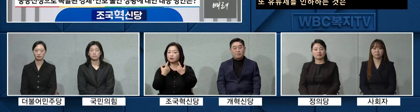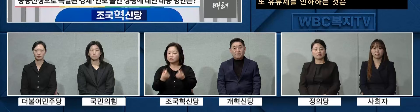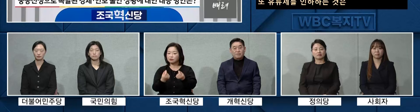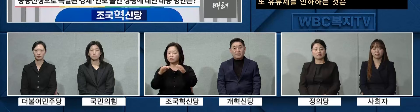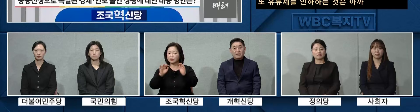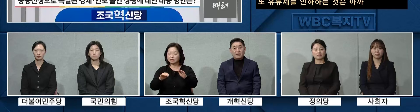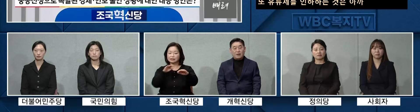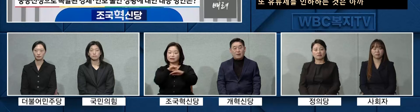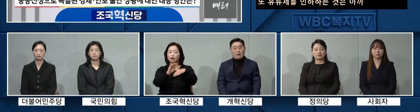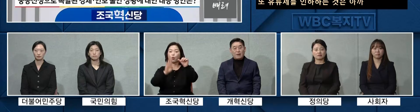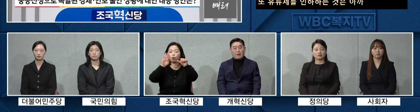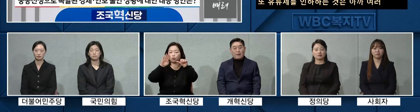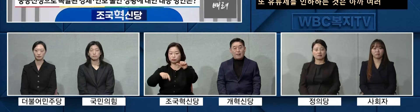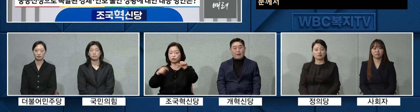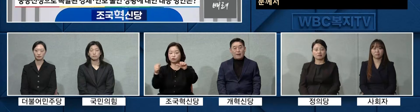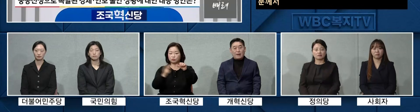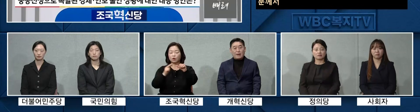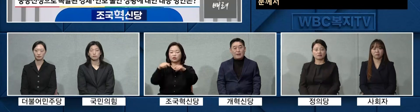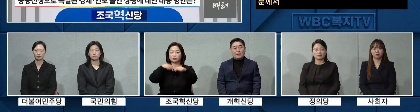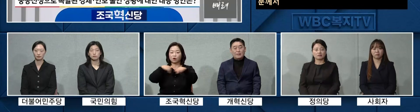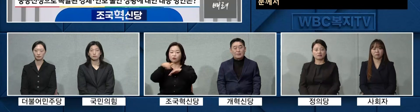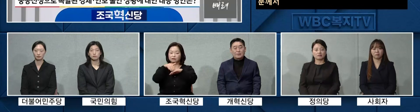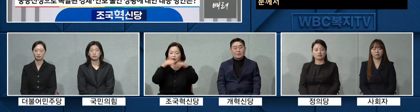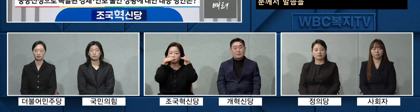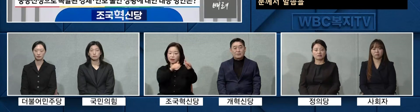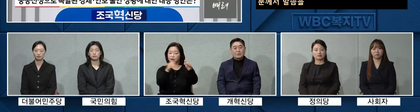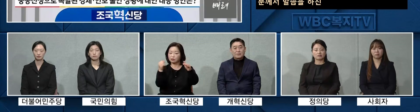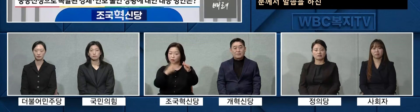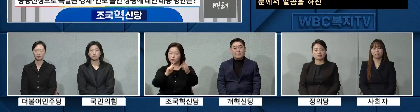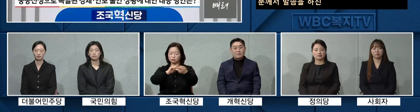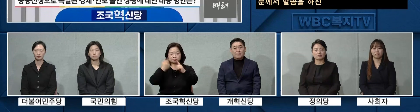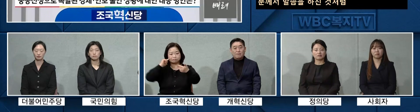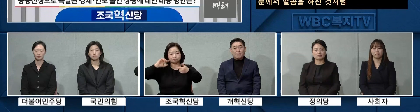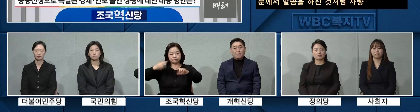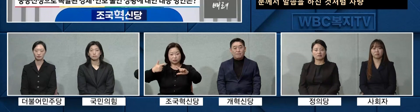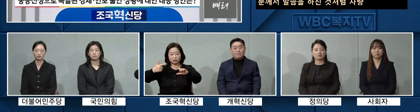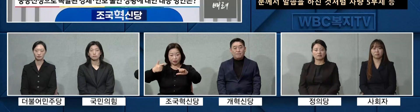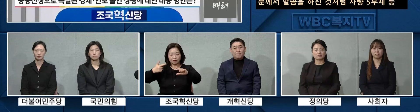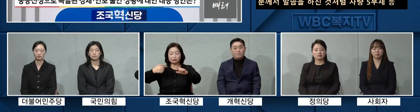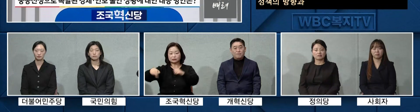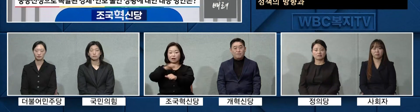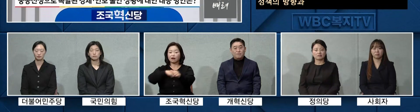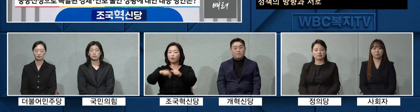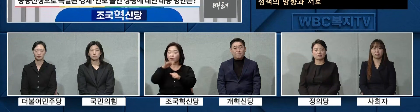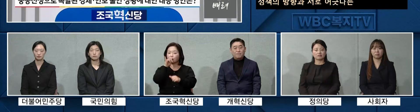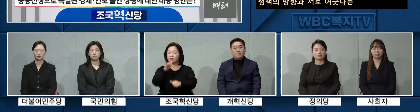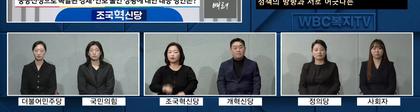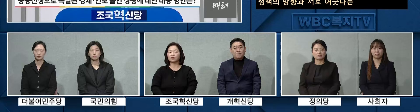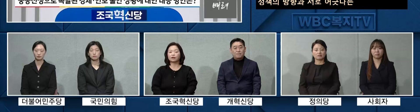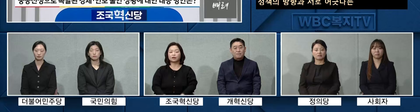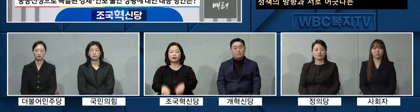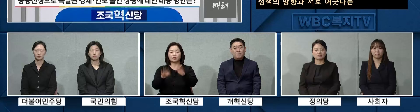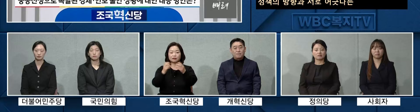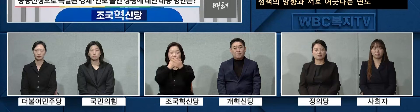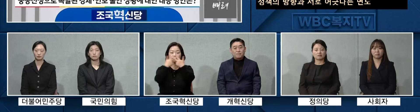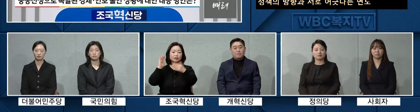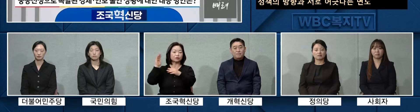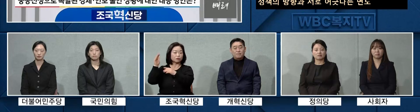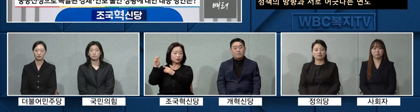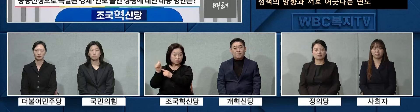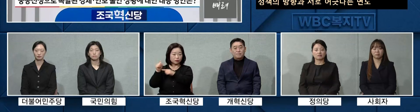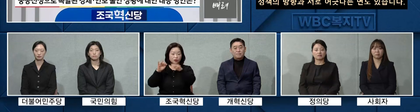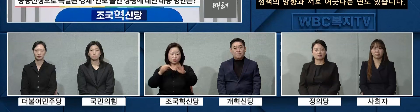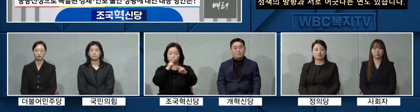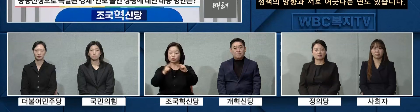차량 오부제 등 정책의 방향과 좀 서로 어긋나는 면도 있습니다. 또 이재명 대통령께서도